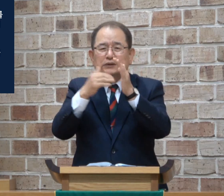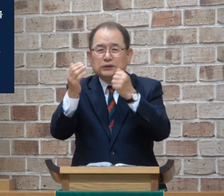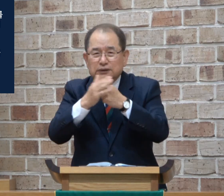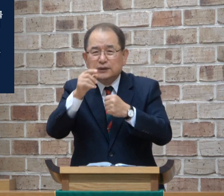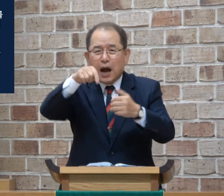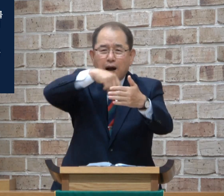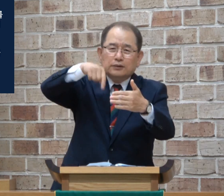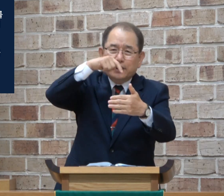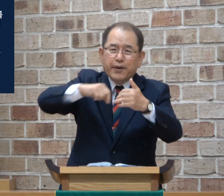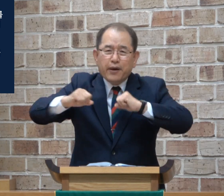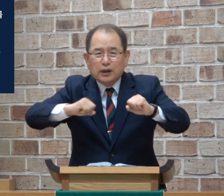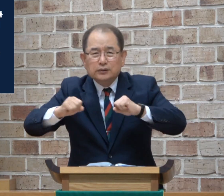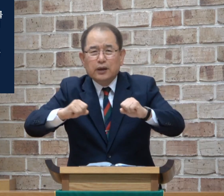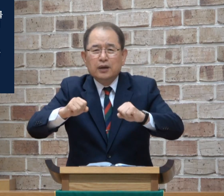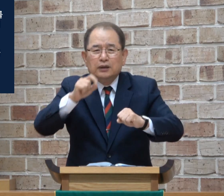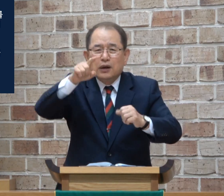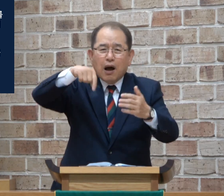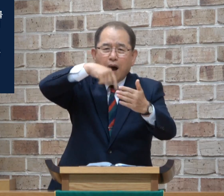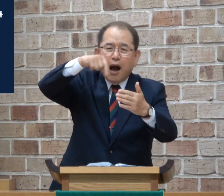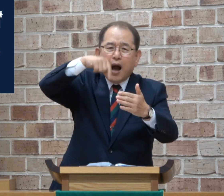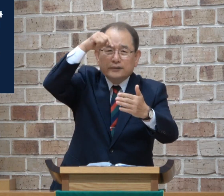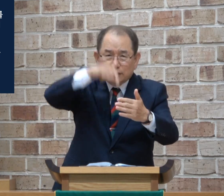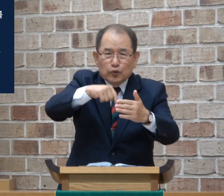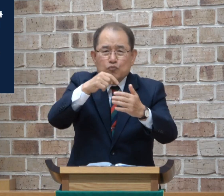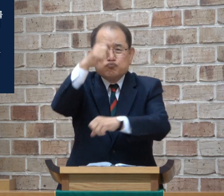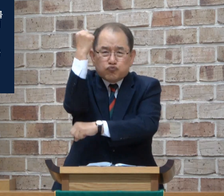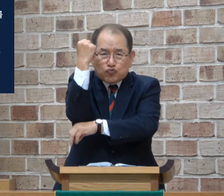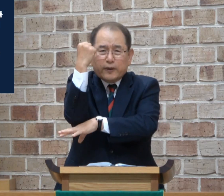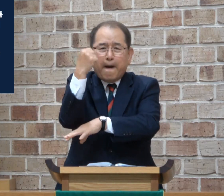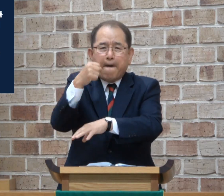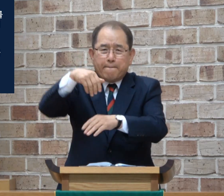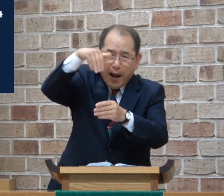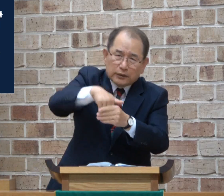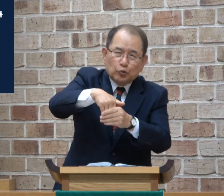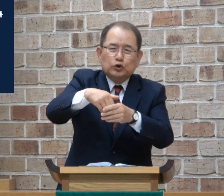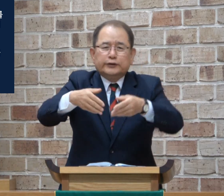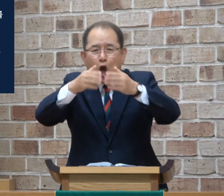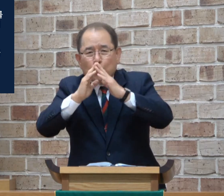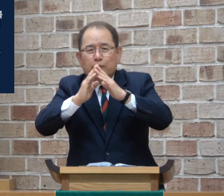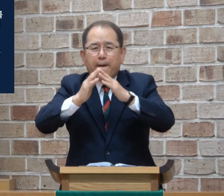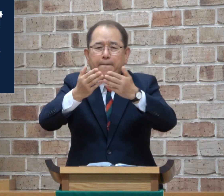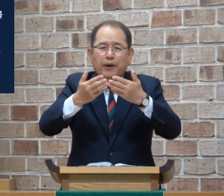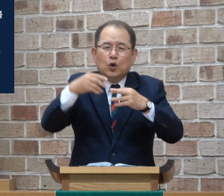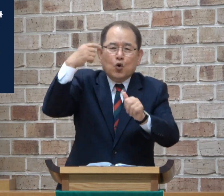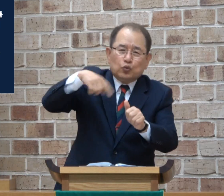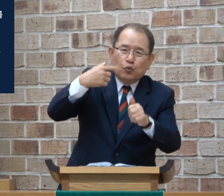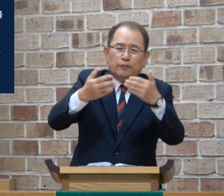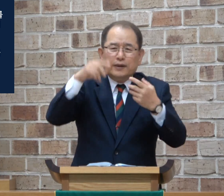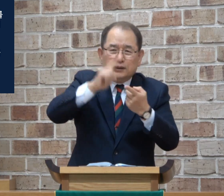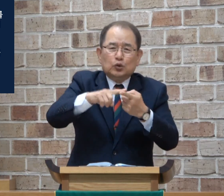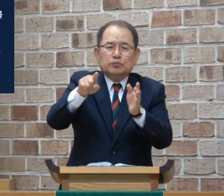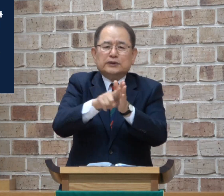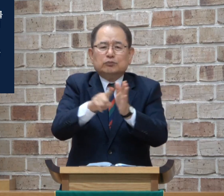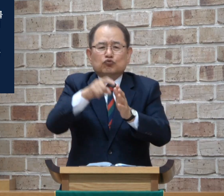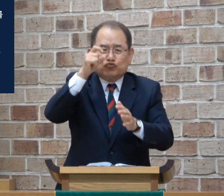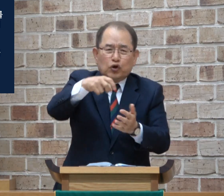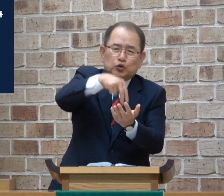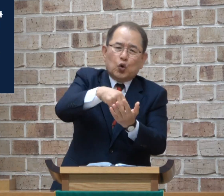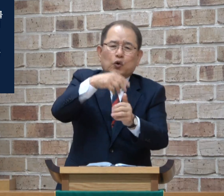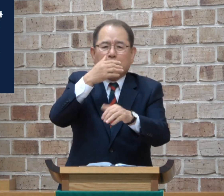안에서 행하되 그 안에 뿌리를 박으며 세움을 받아 교훈을 받는 대로 믿음에 굳게 서서 감사함을 넘치게